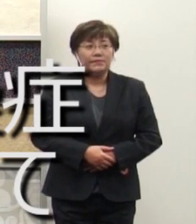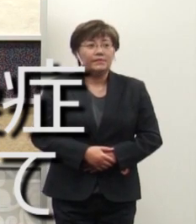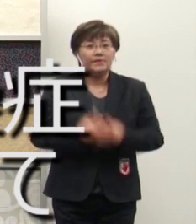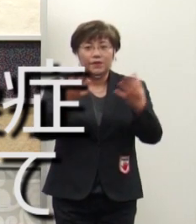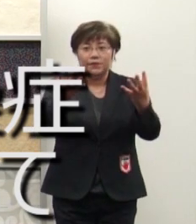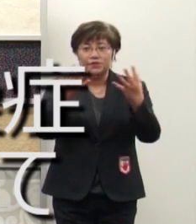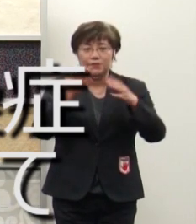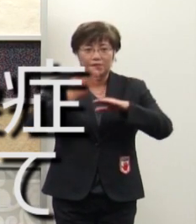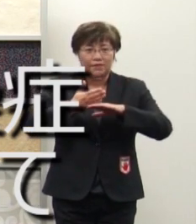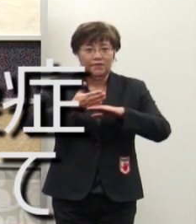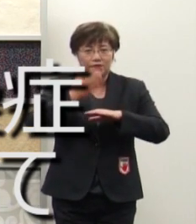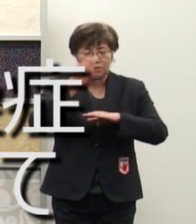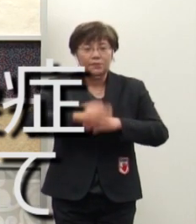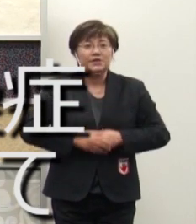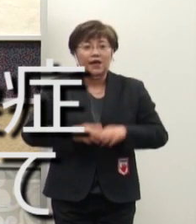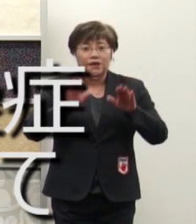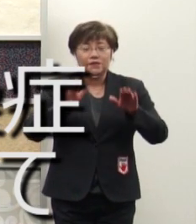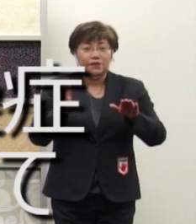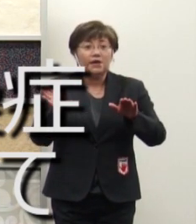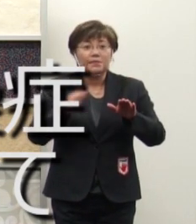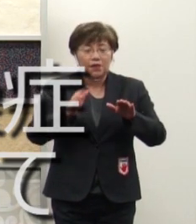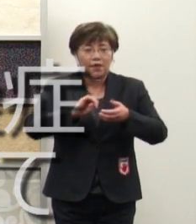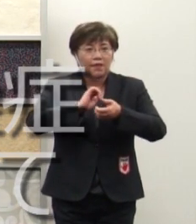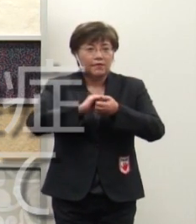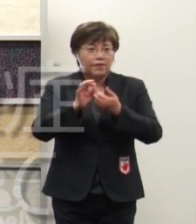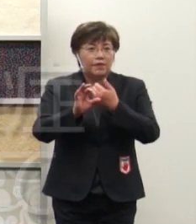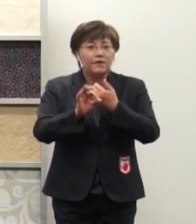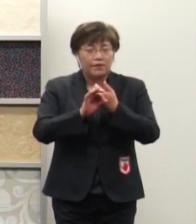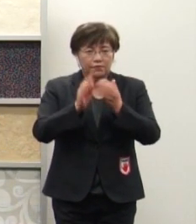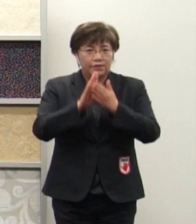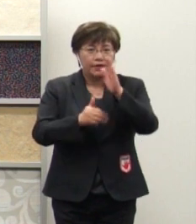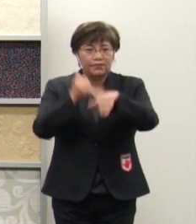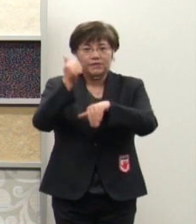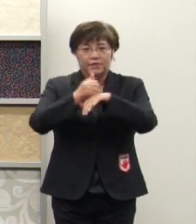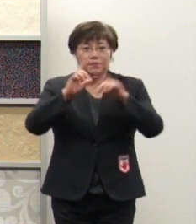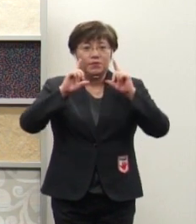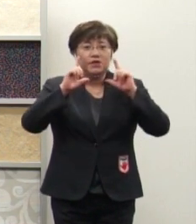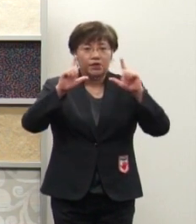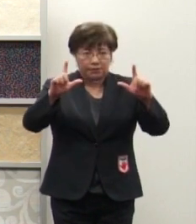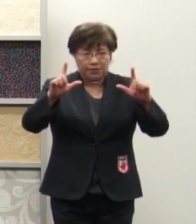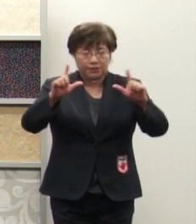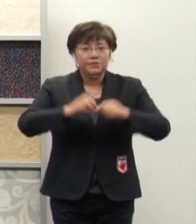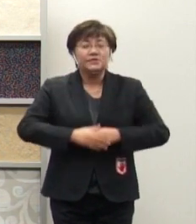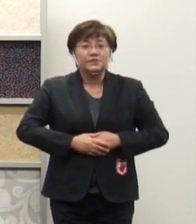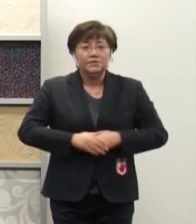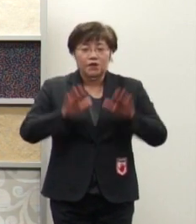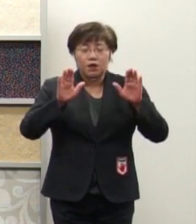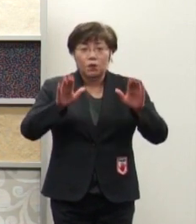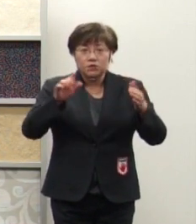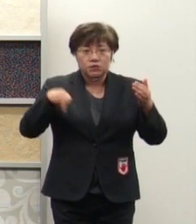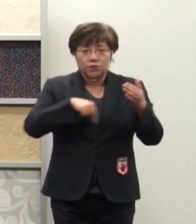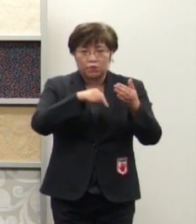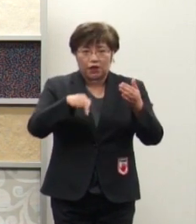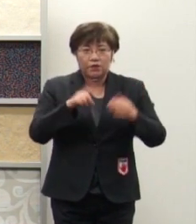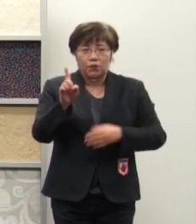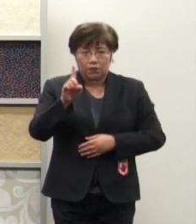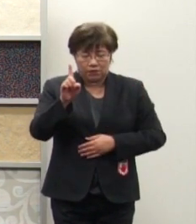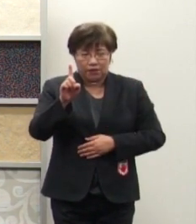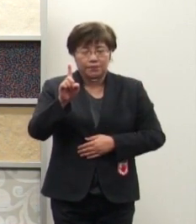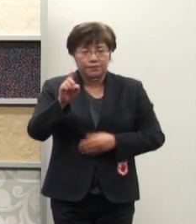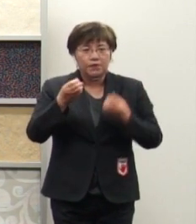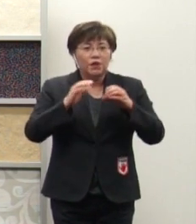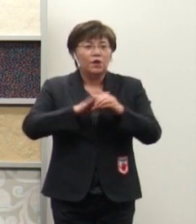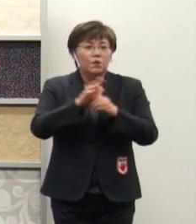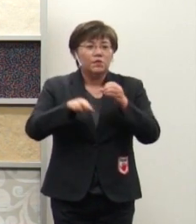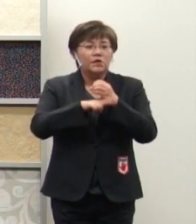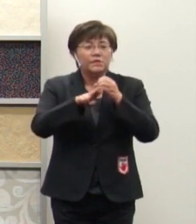お集まりいただきありがとうございます。ただいまから定例の記事記者会見を行います。本日の発表事項は、新型